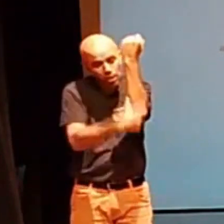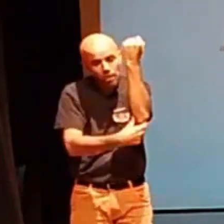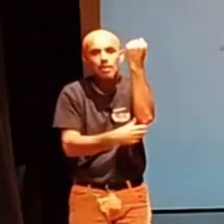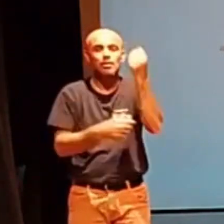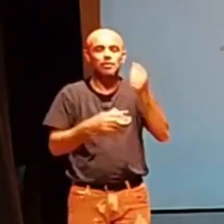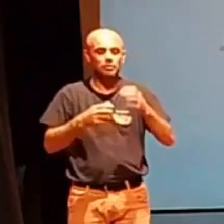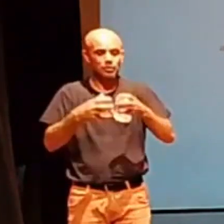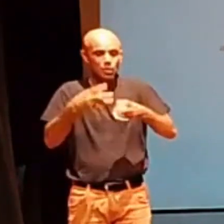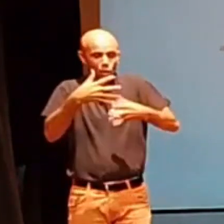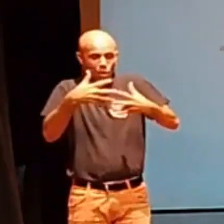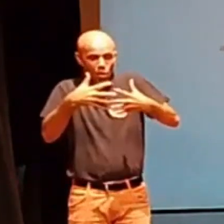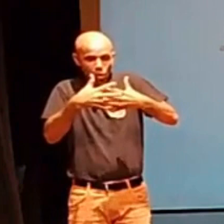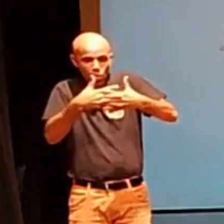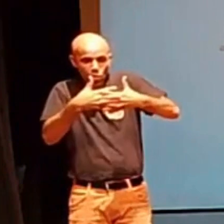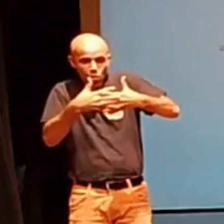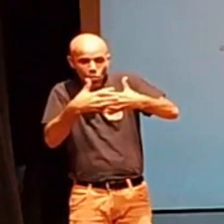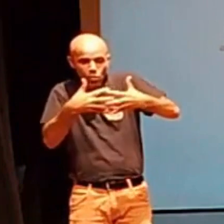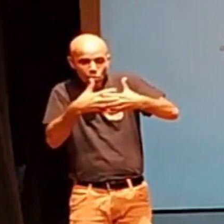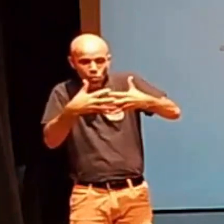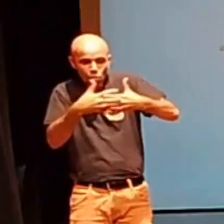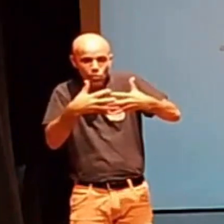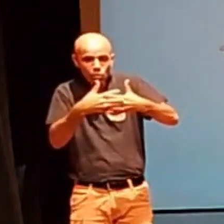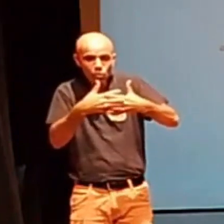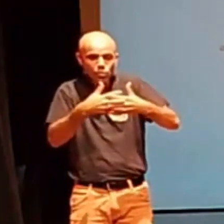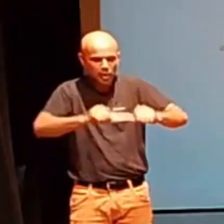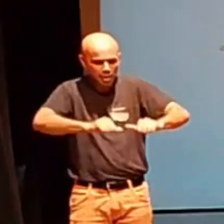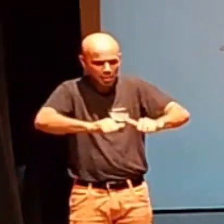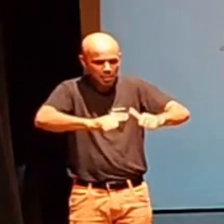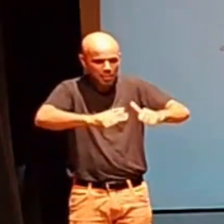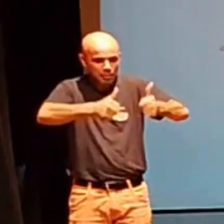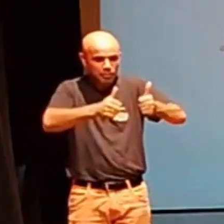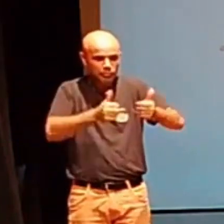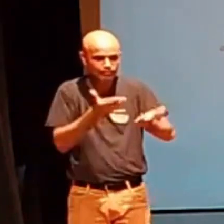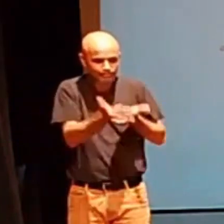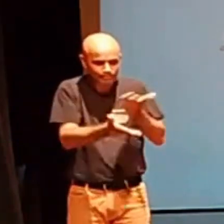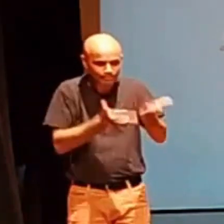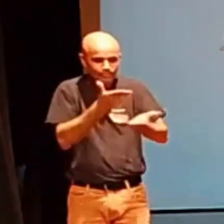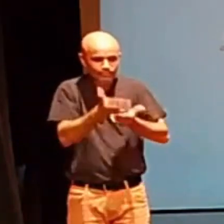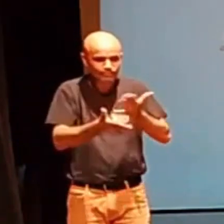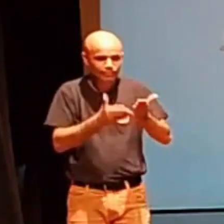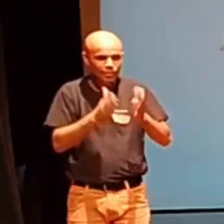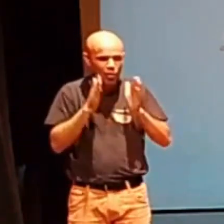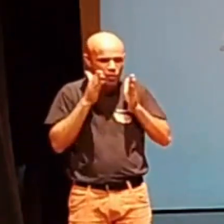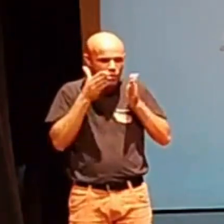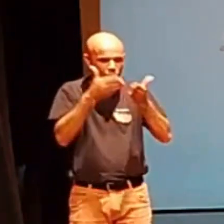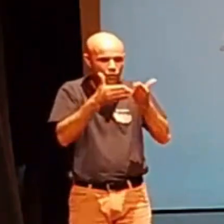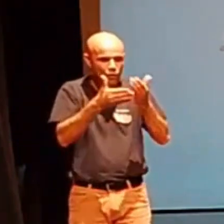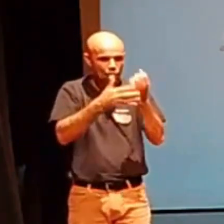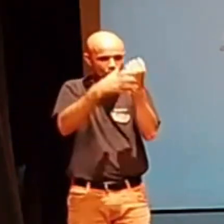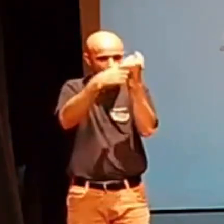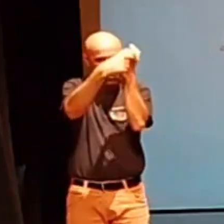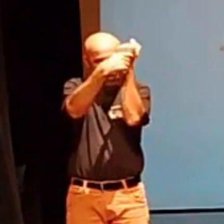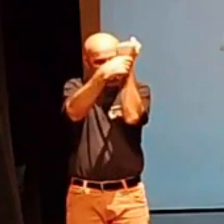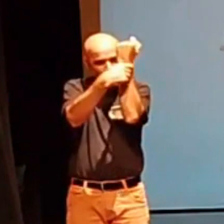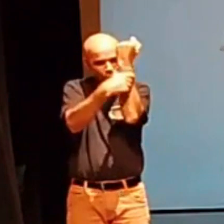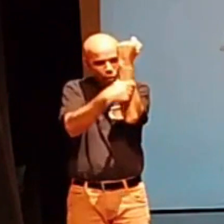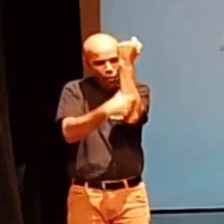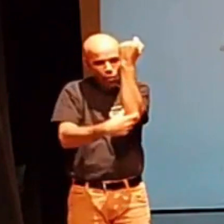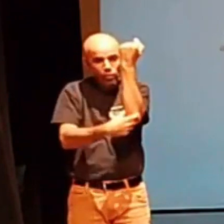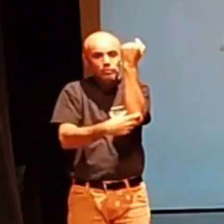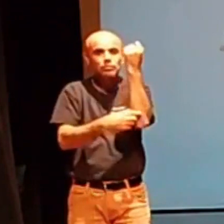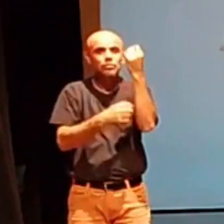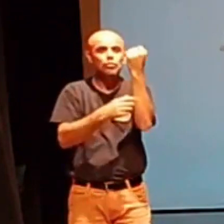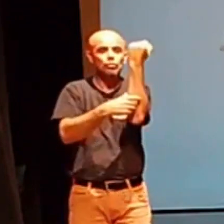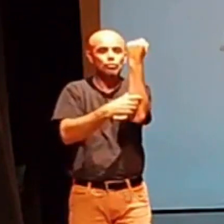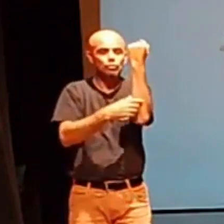essa musculatura, se eu não reabilito essa pessoa, olhando para a função, não olhando só para a dor. A